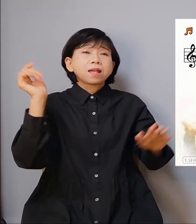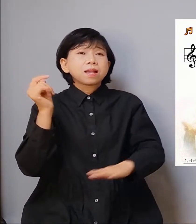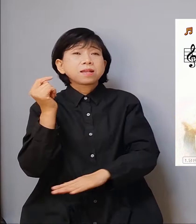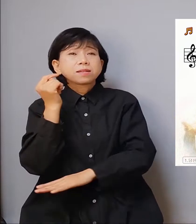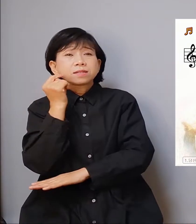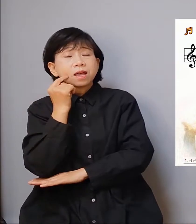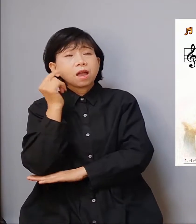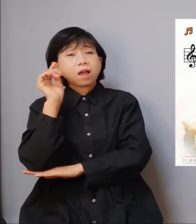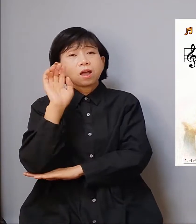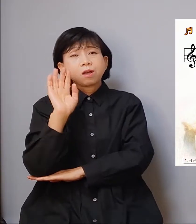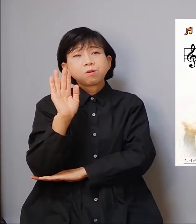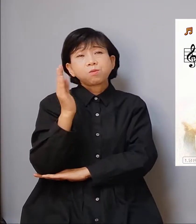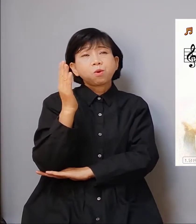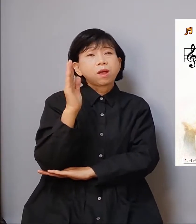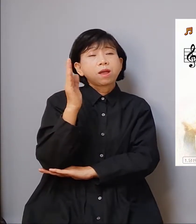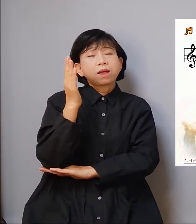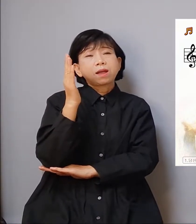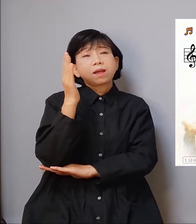하늘에